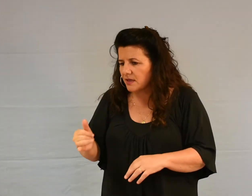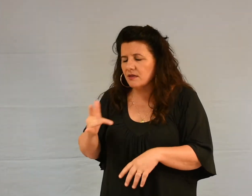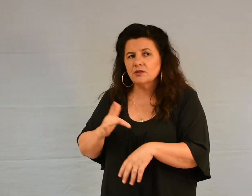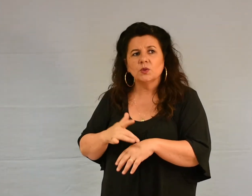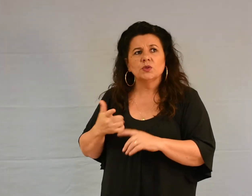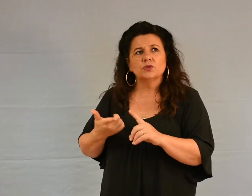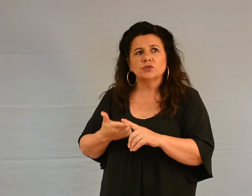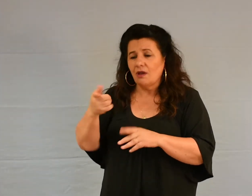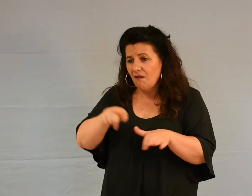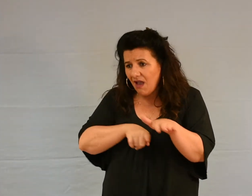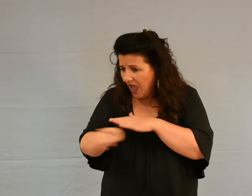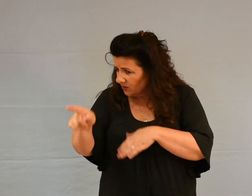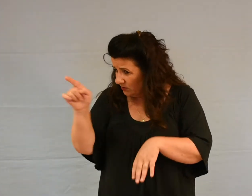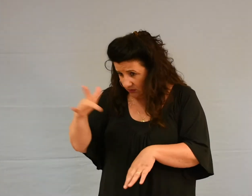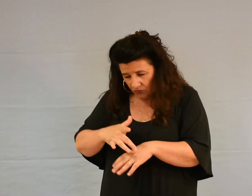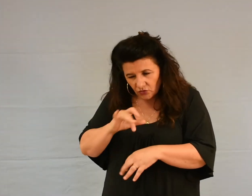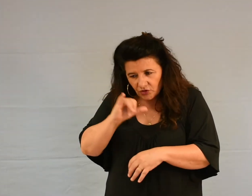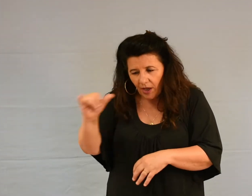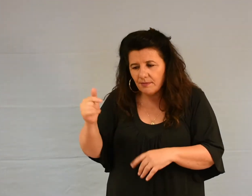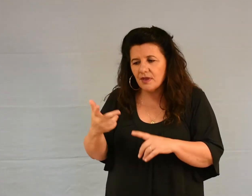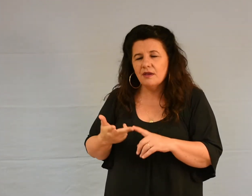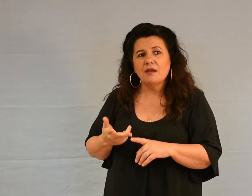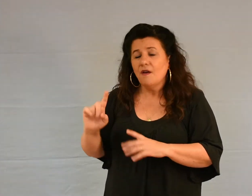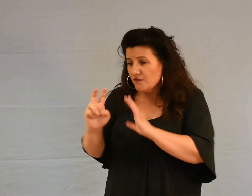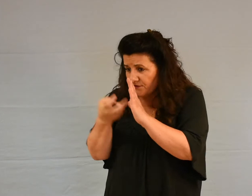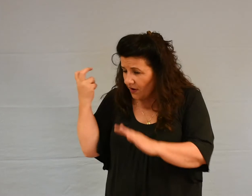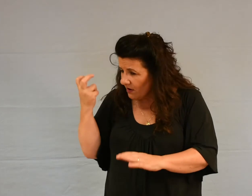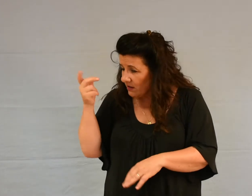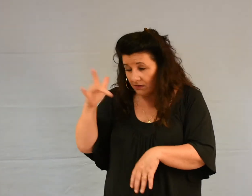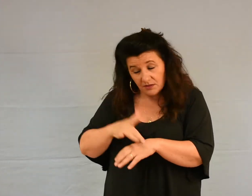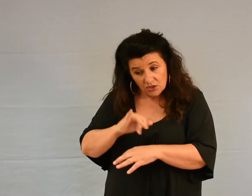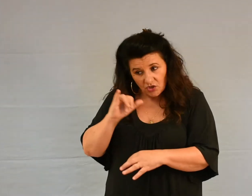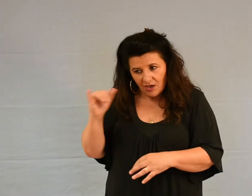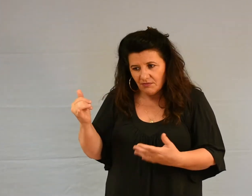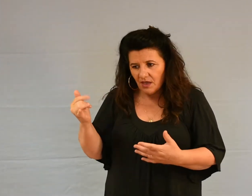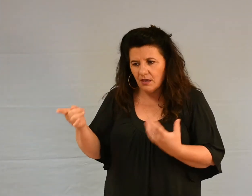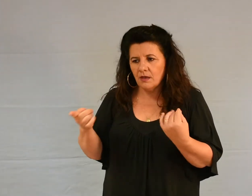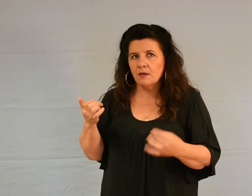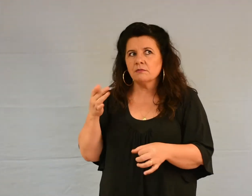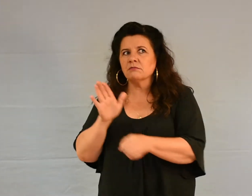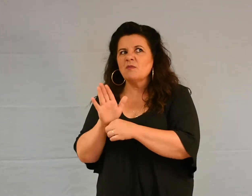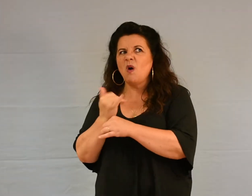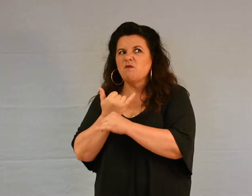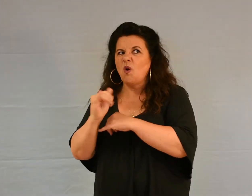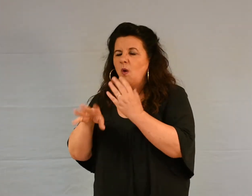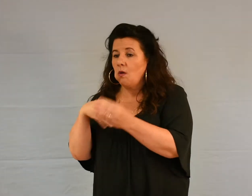ne commets pas de vol, ne porte pas de faux témoignages, ne fais de tort